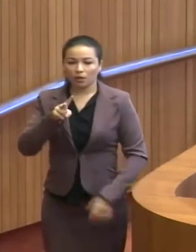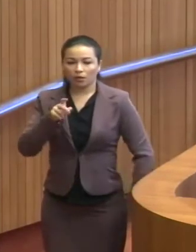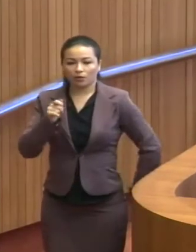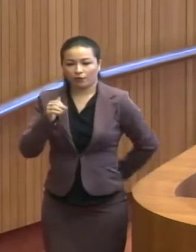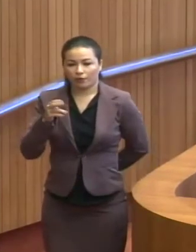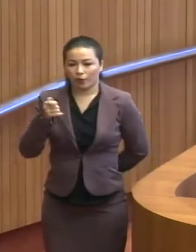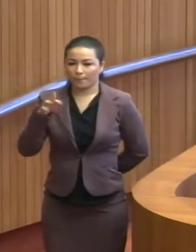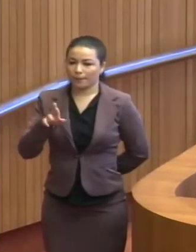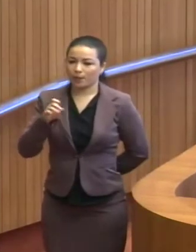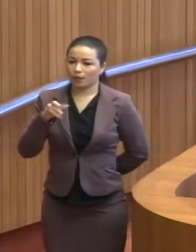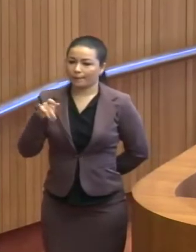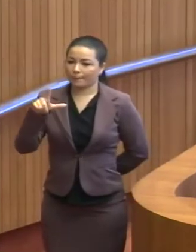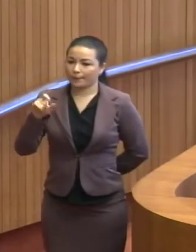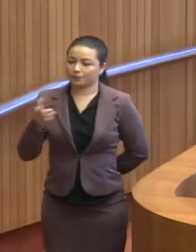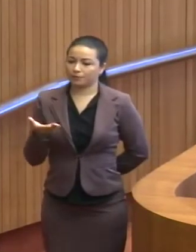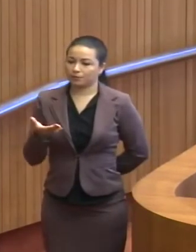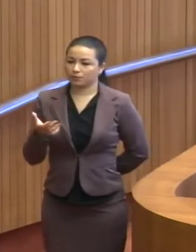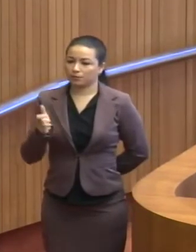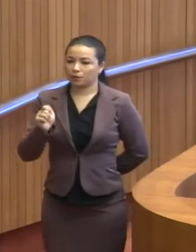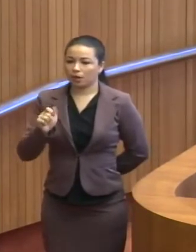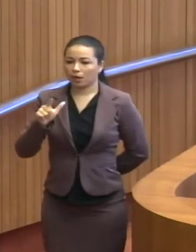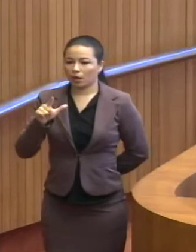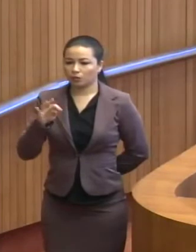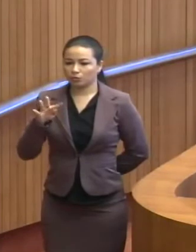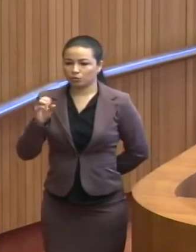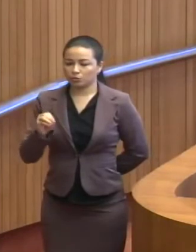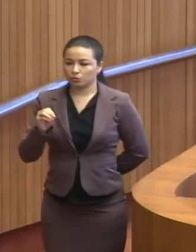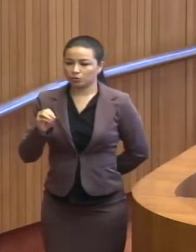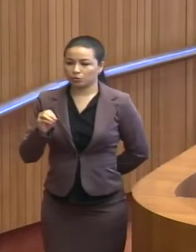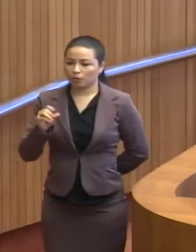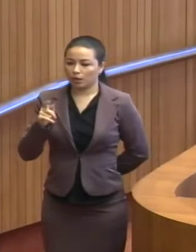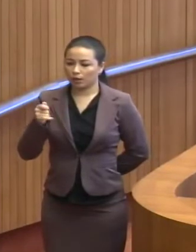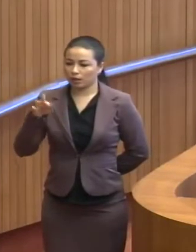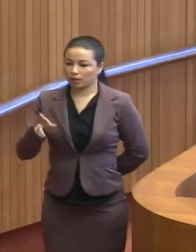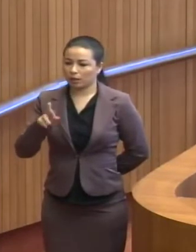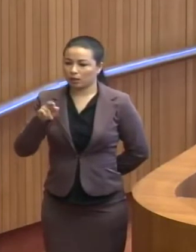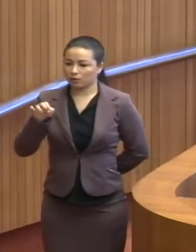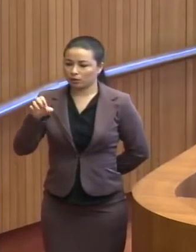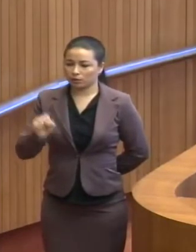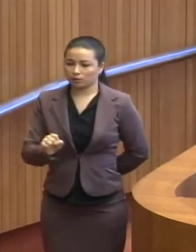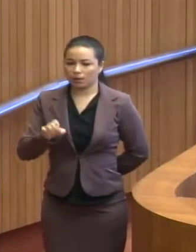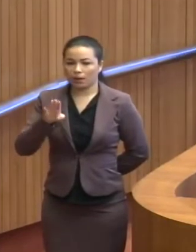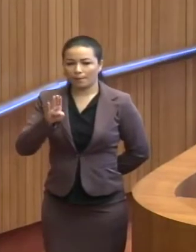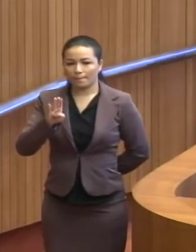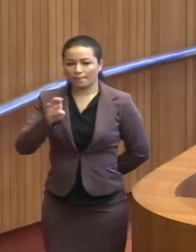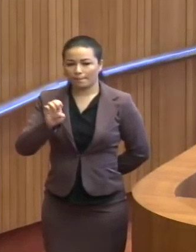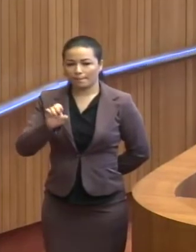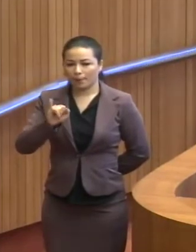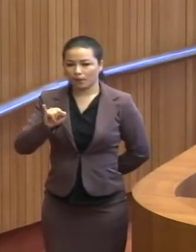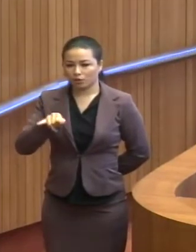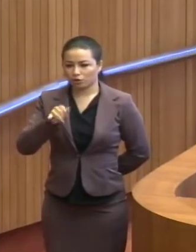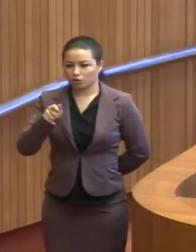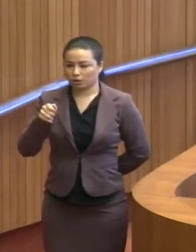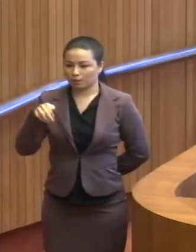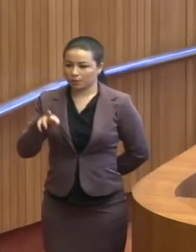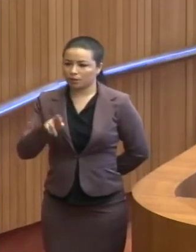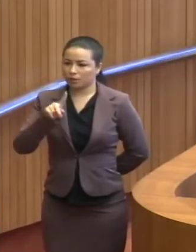Campelo, o Alto Alencar Rodrigues, Benjamin